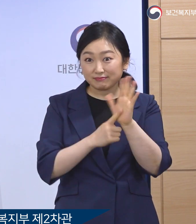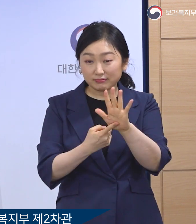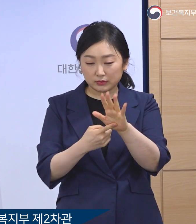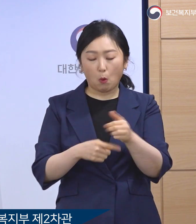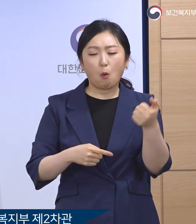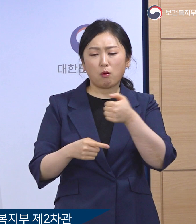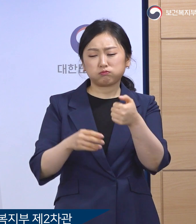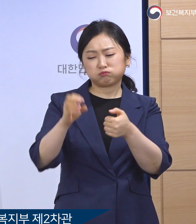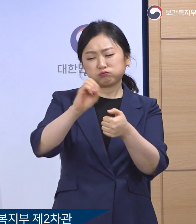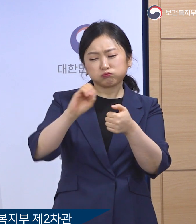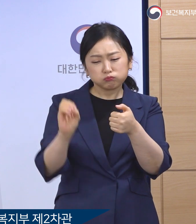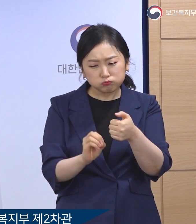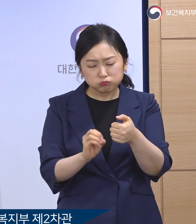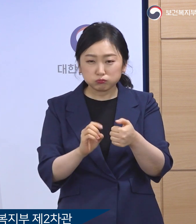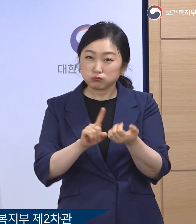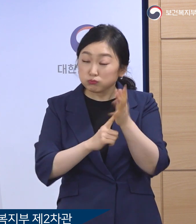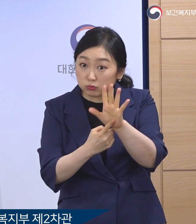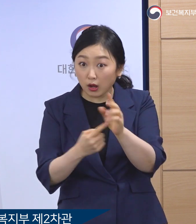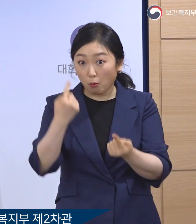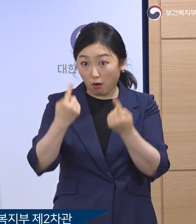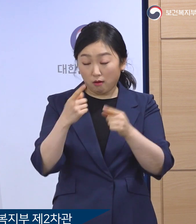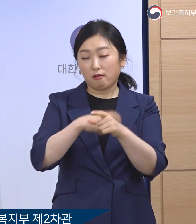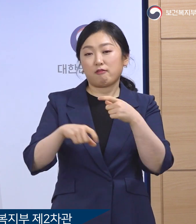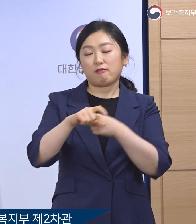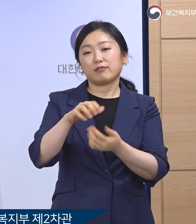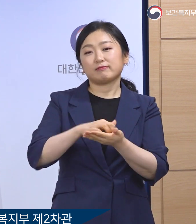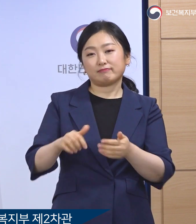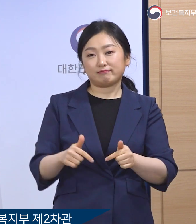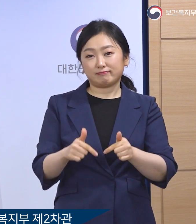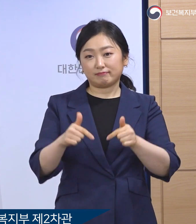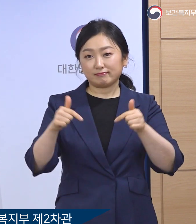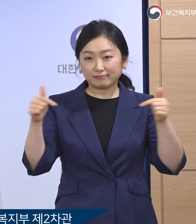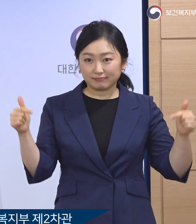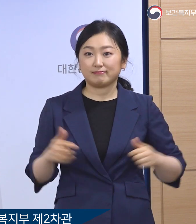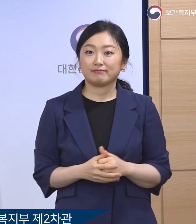이하의 물량보다는 크게 증가한 물량입니다.